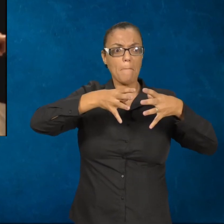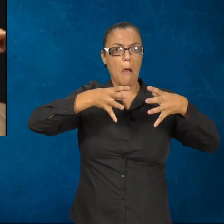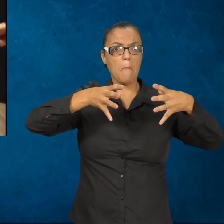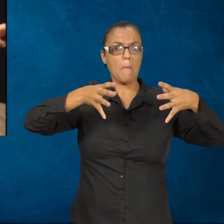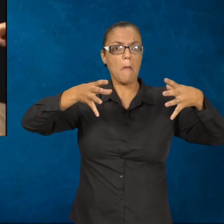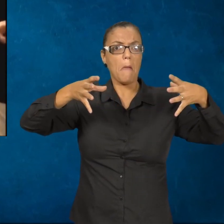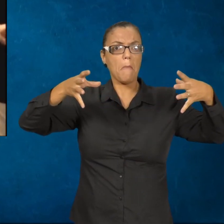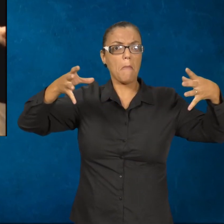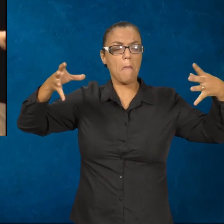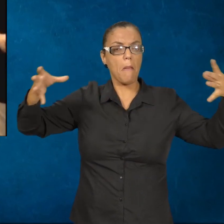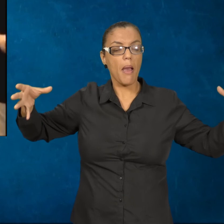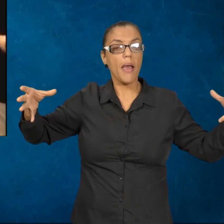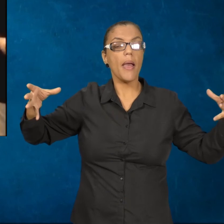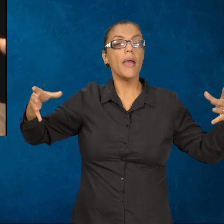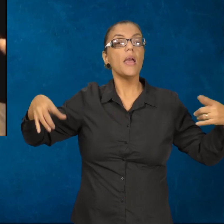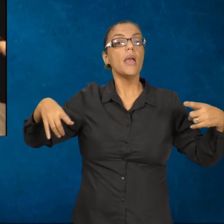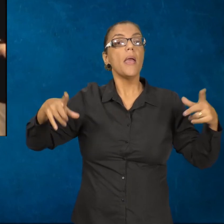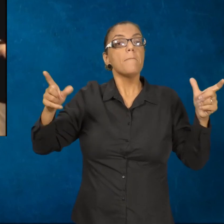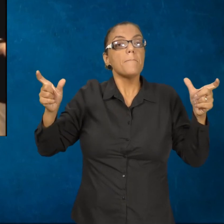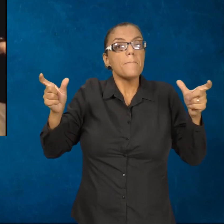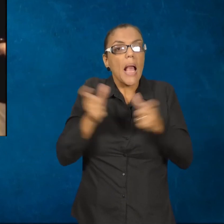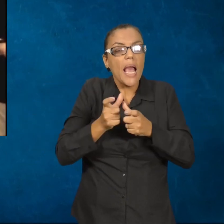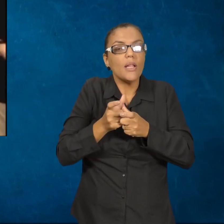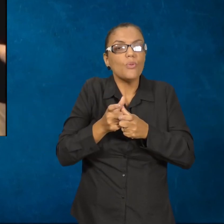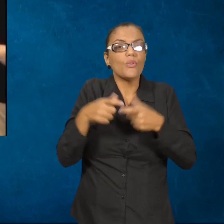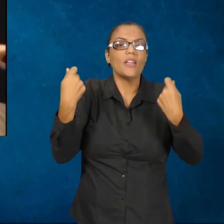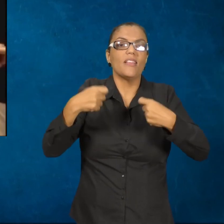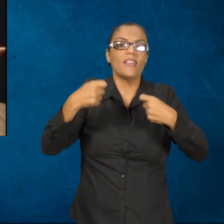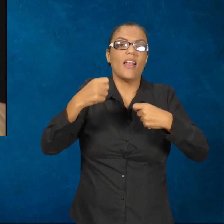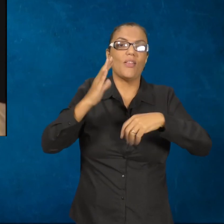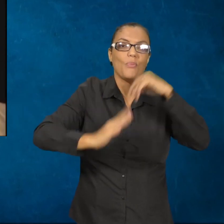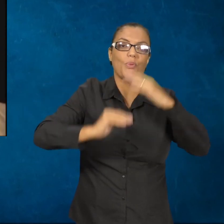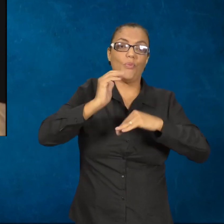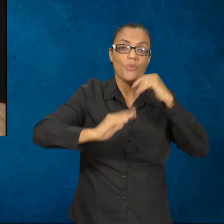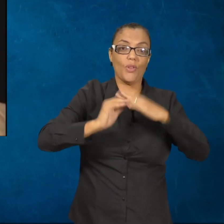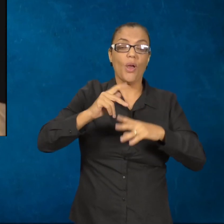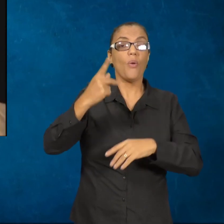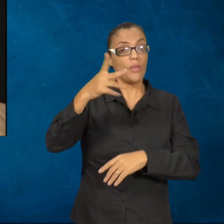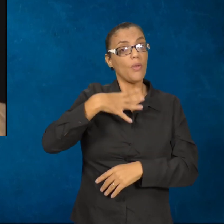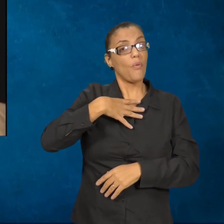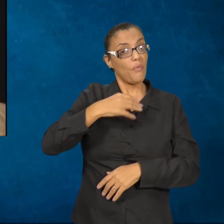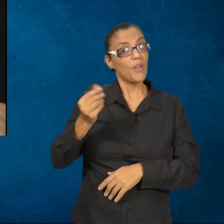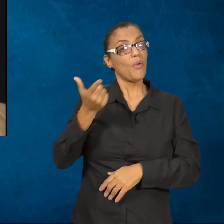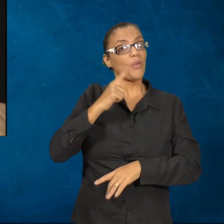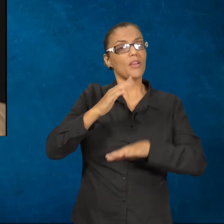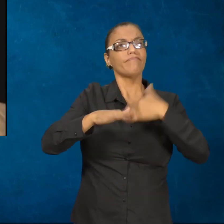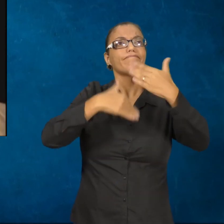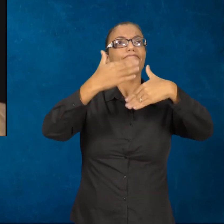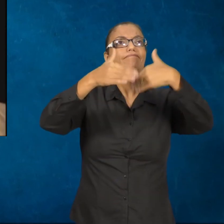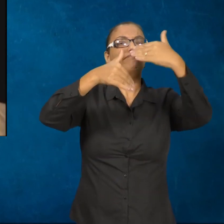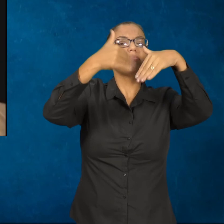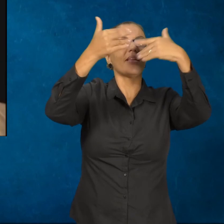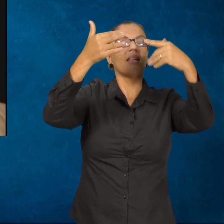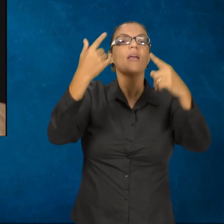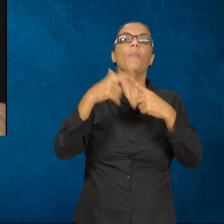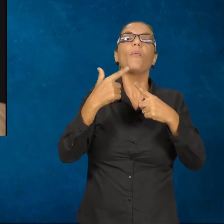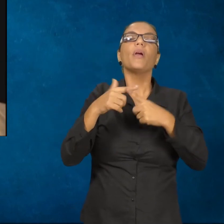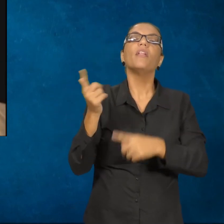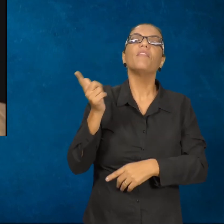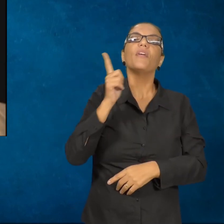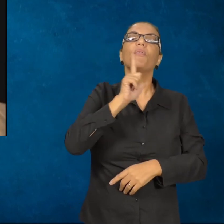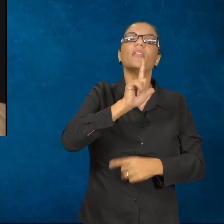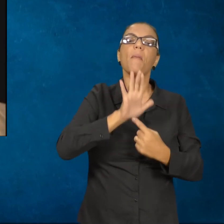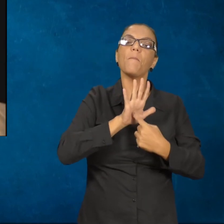menos necessidade de mão de obra, o seu filho vai se safar, porque vai conseguir entregar